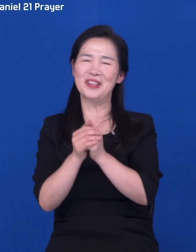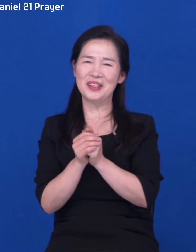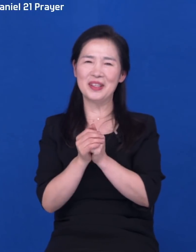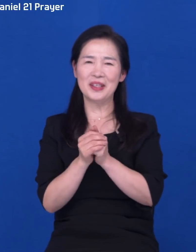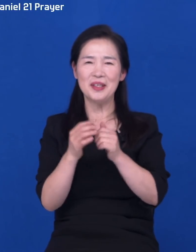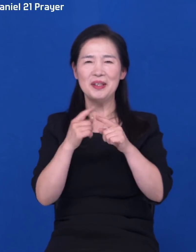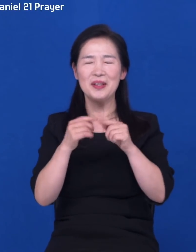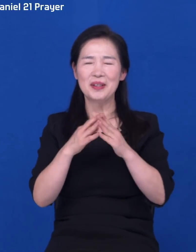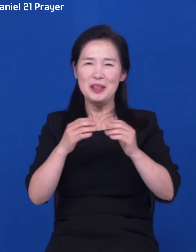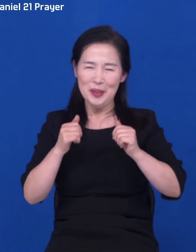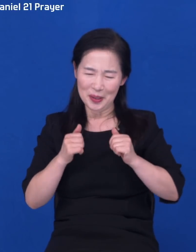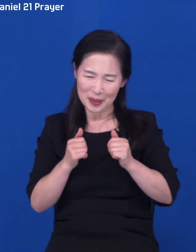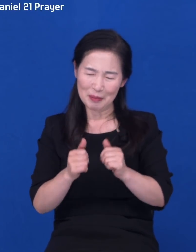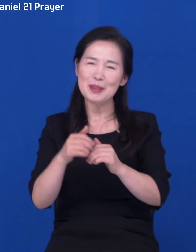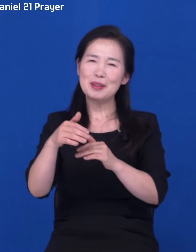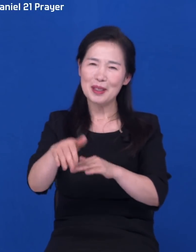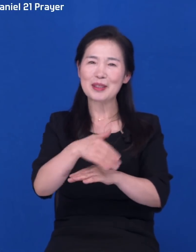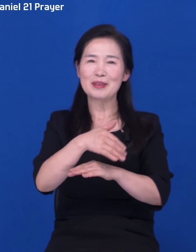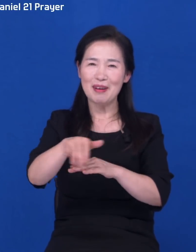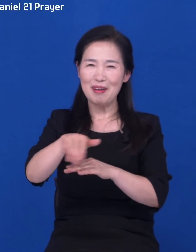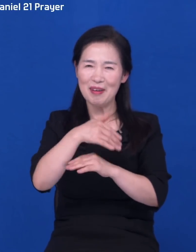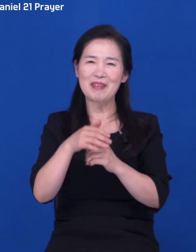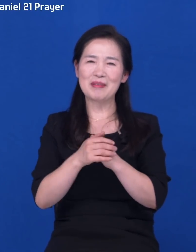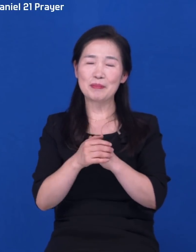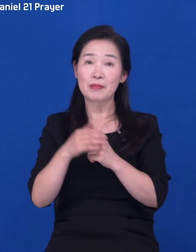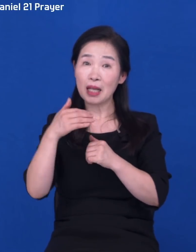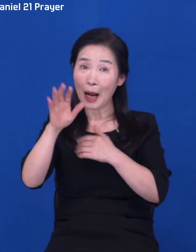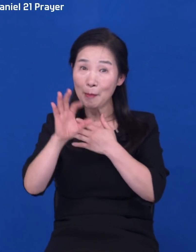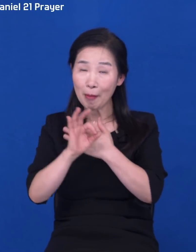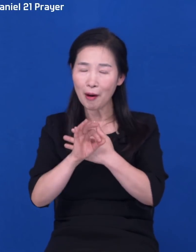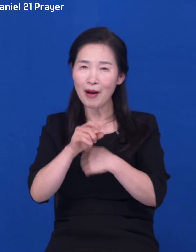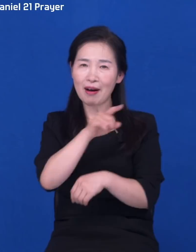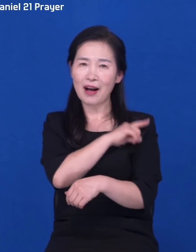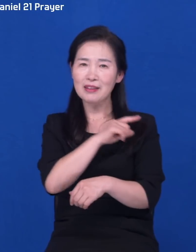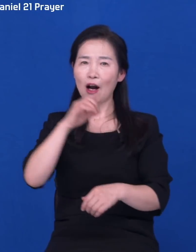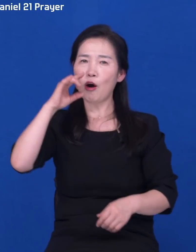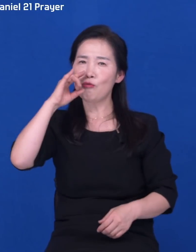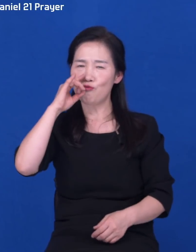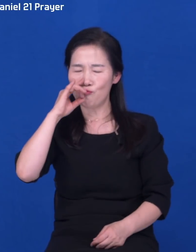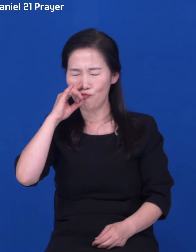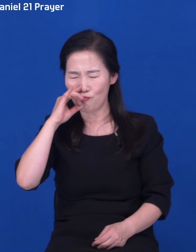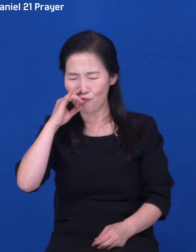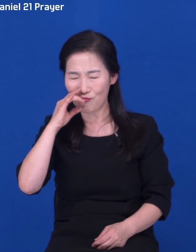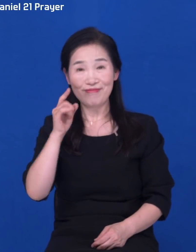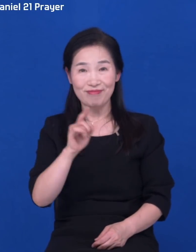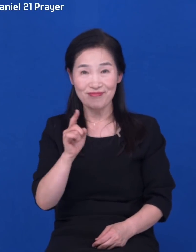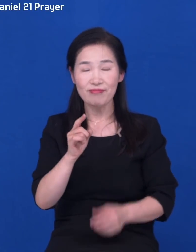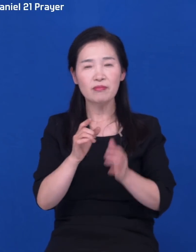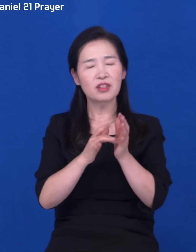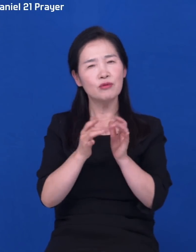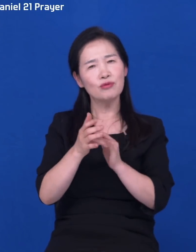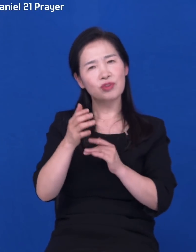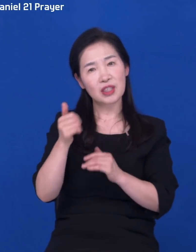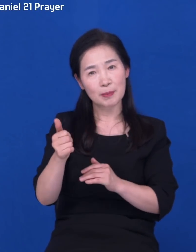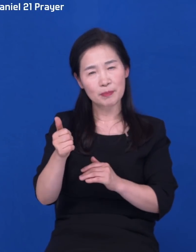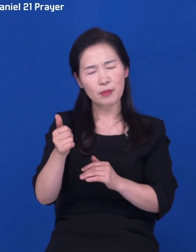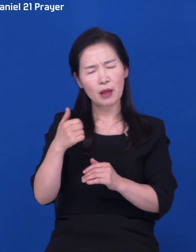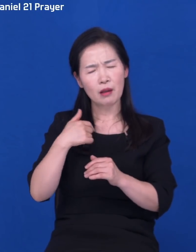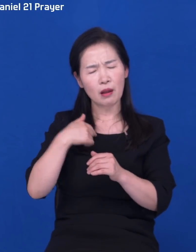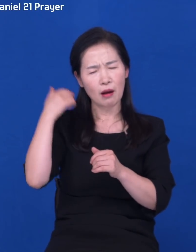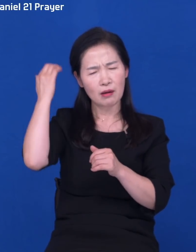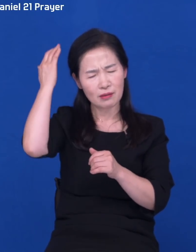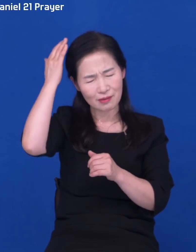다녔는데, 가면은 가장 궁금한 게 예수님이 너무 궁금한 거예요. 나를 그렇게 사랑해서